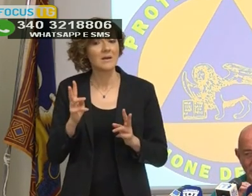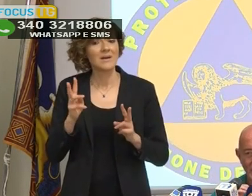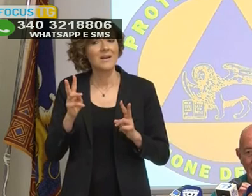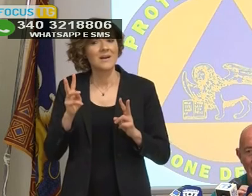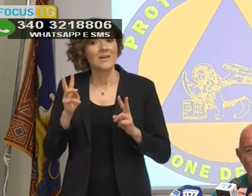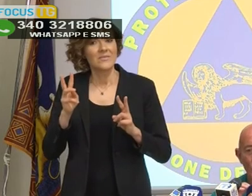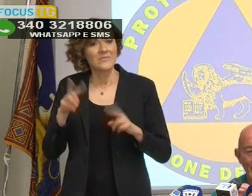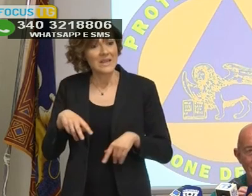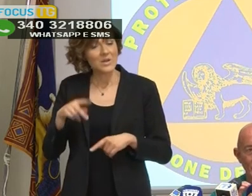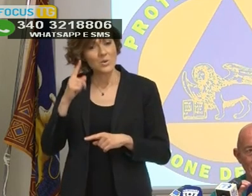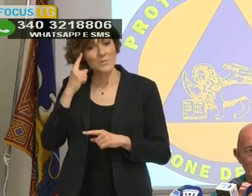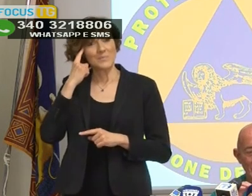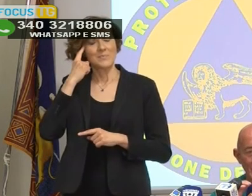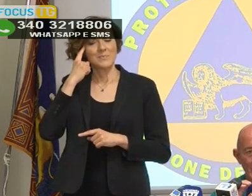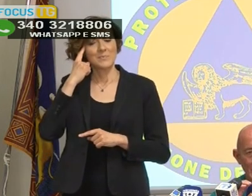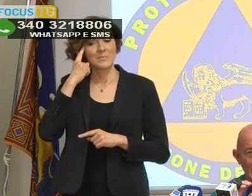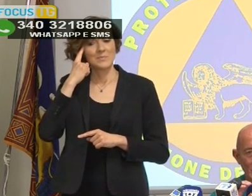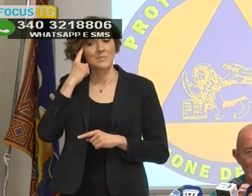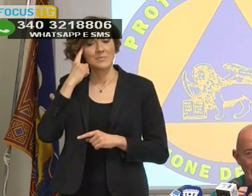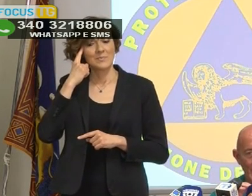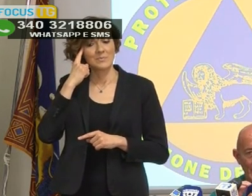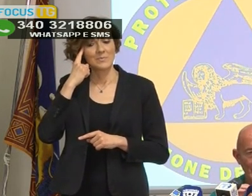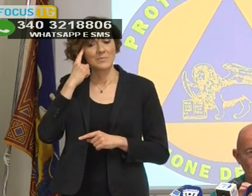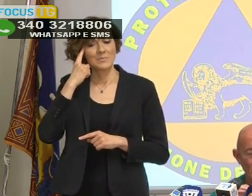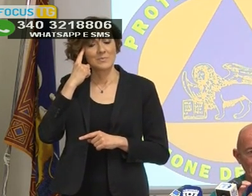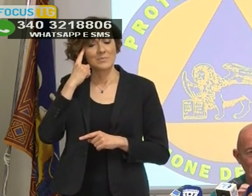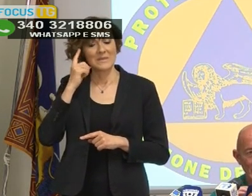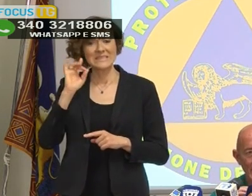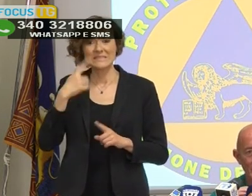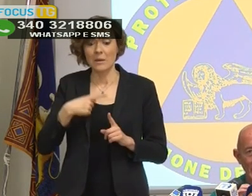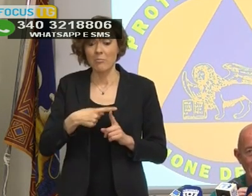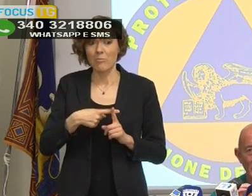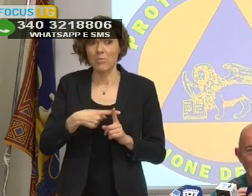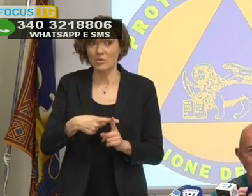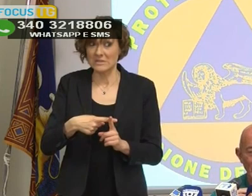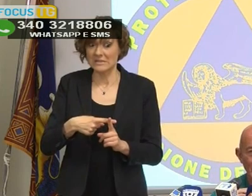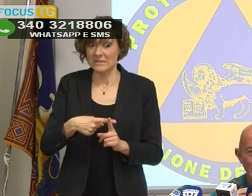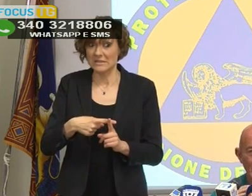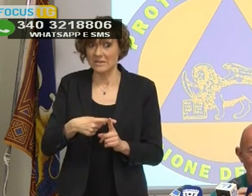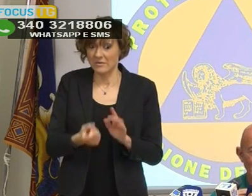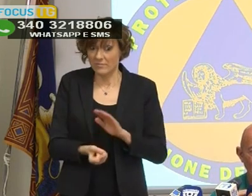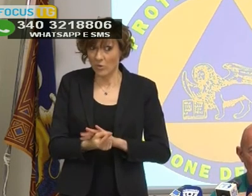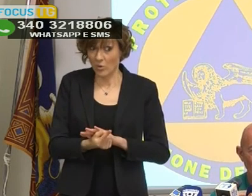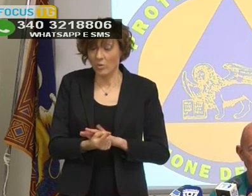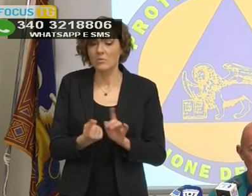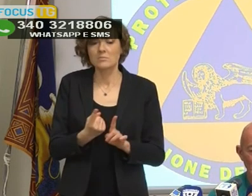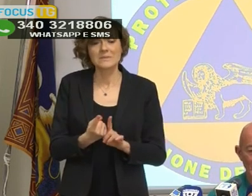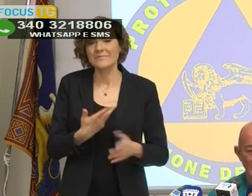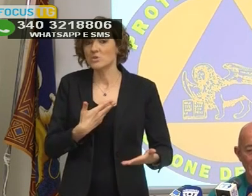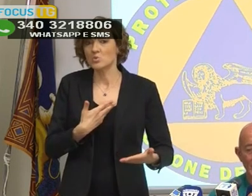punto fondamentale, quando c'è la positività va immediatamente, diciamo